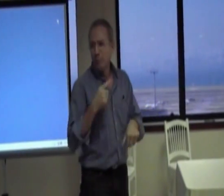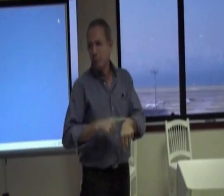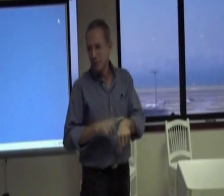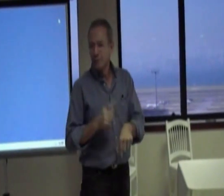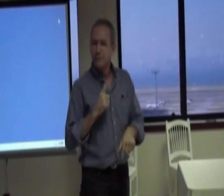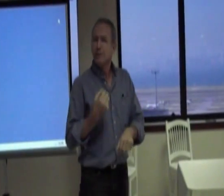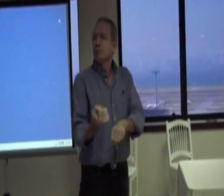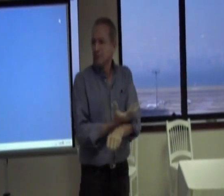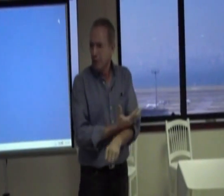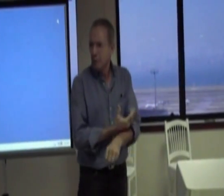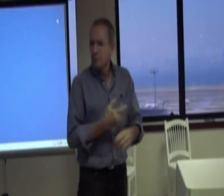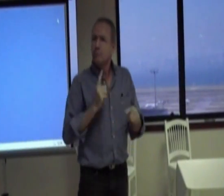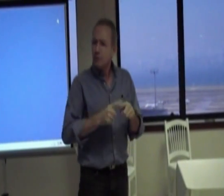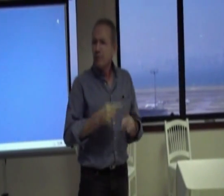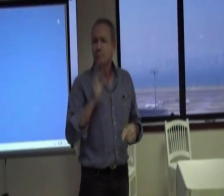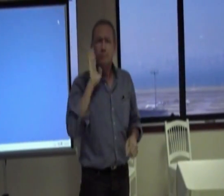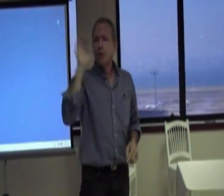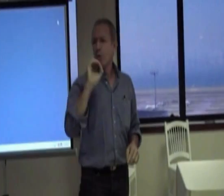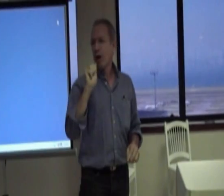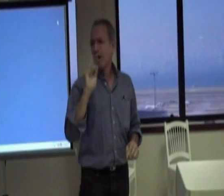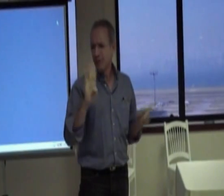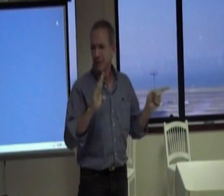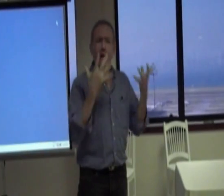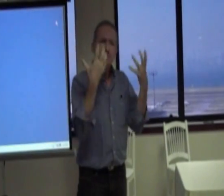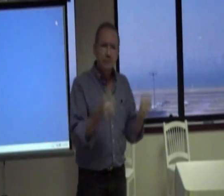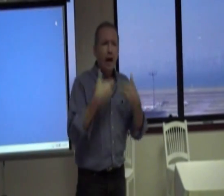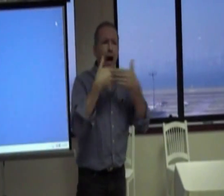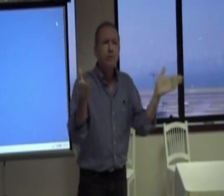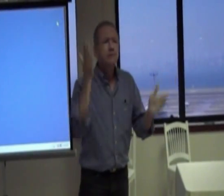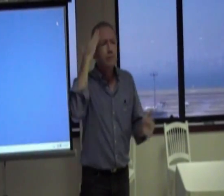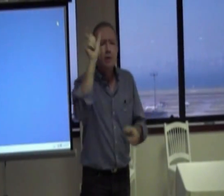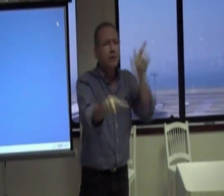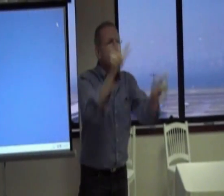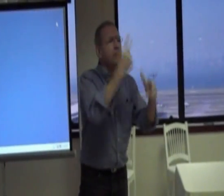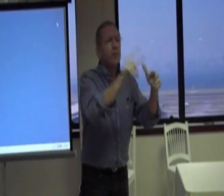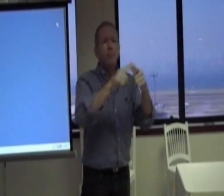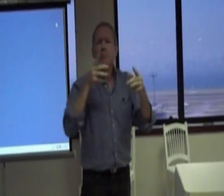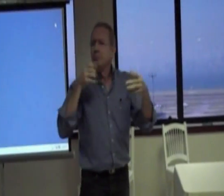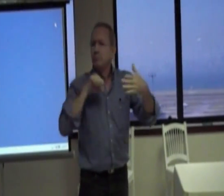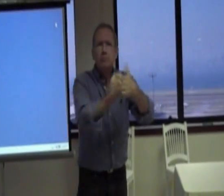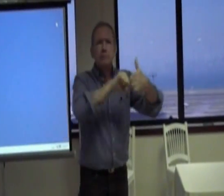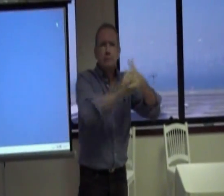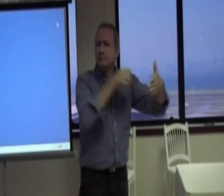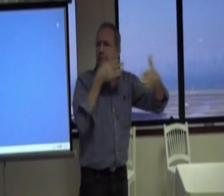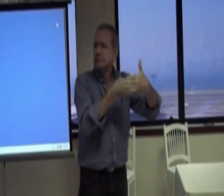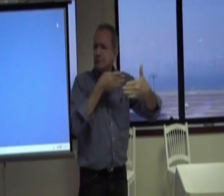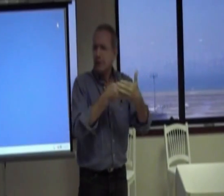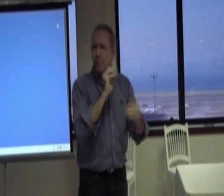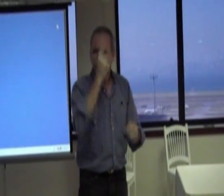Então, é um momento realmente de muita emoção, principalmente porque estamos aqui na OAB e a gente pode estar aqui lutando por esse